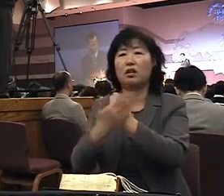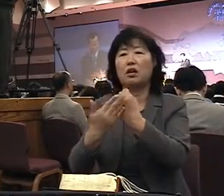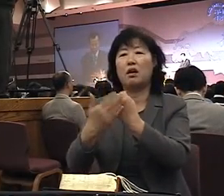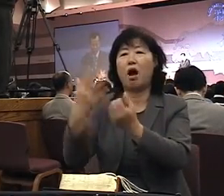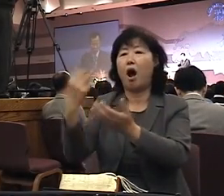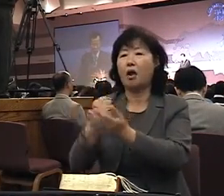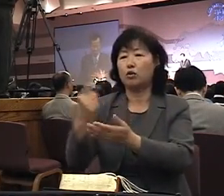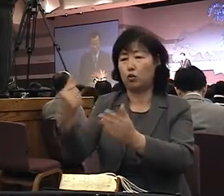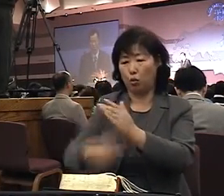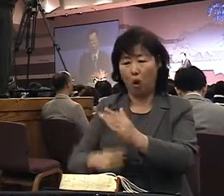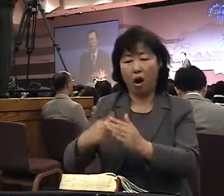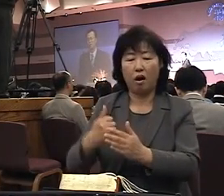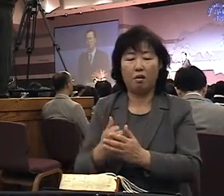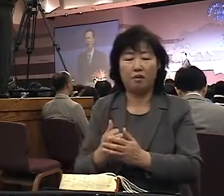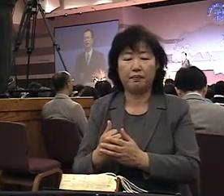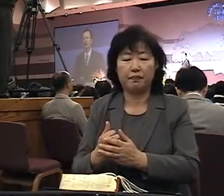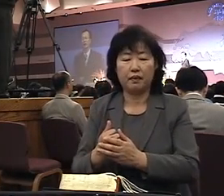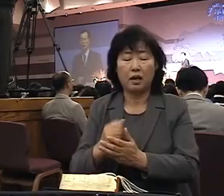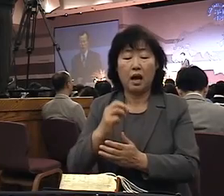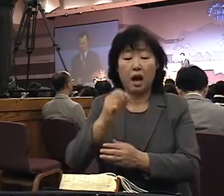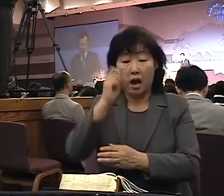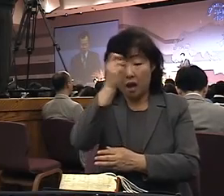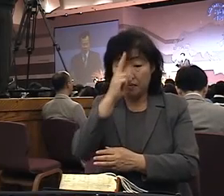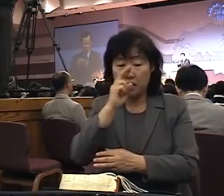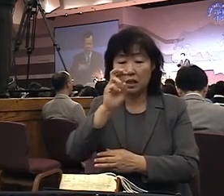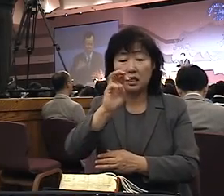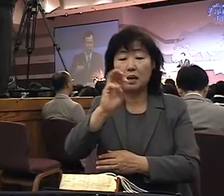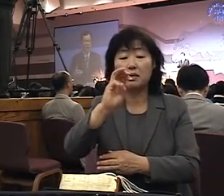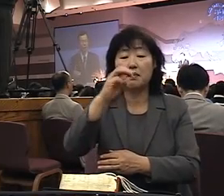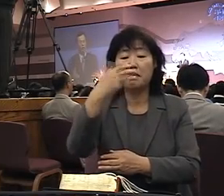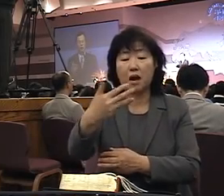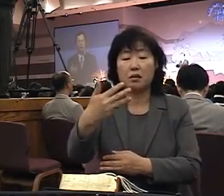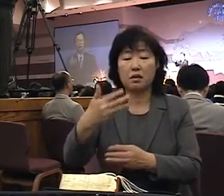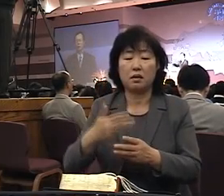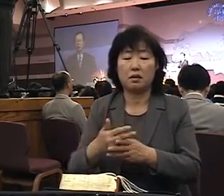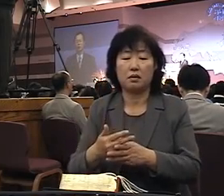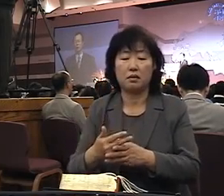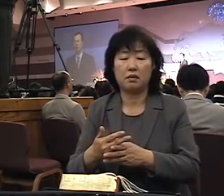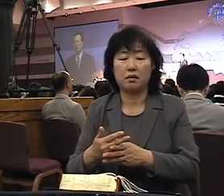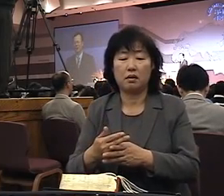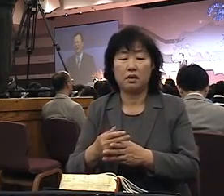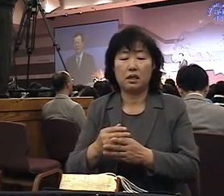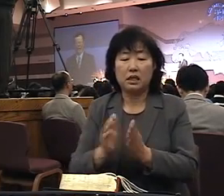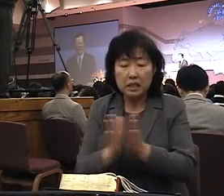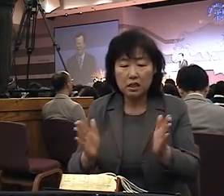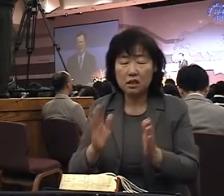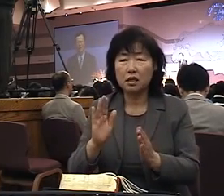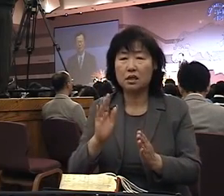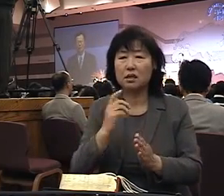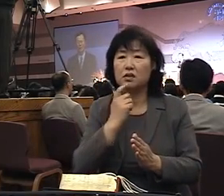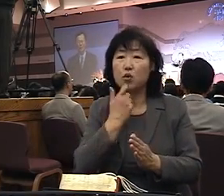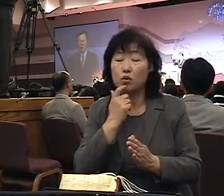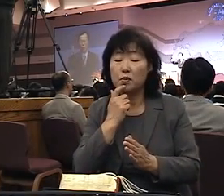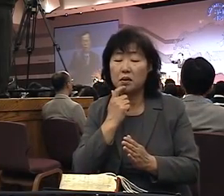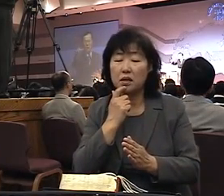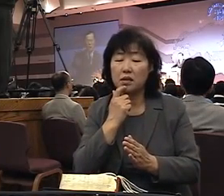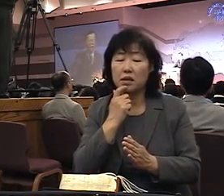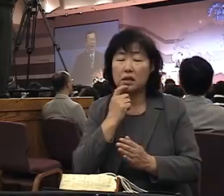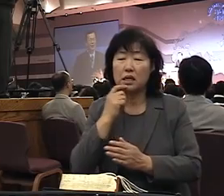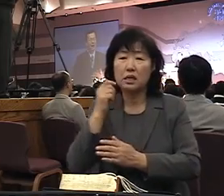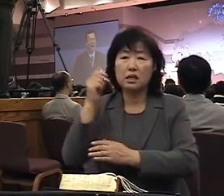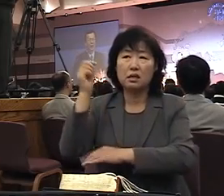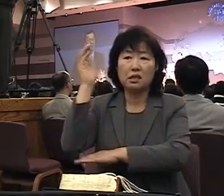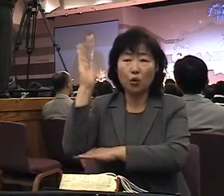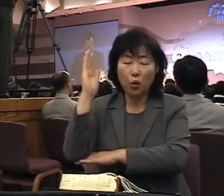흐름을 통해 여기에 갑자기 38장이 나오는 것이 37장부터 시작된 요셉의 스토리가 다가 아니라는 겁니다.